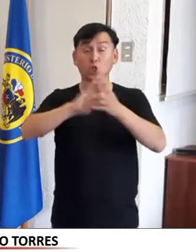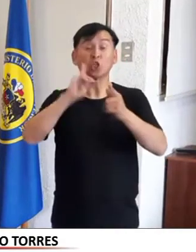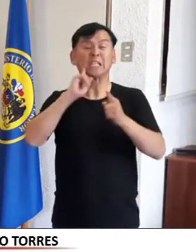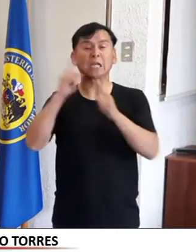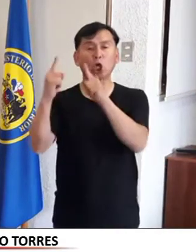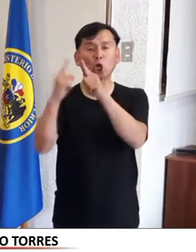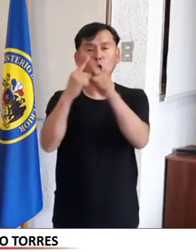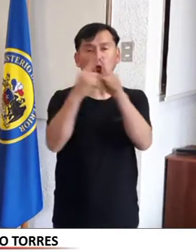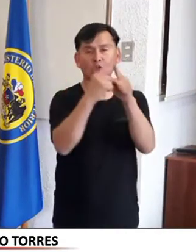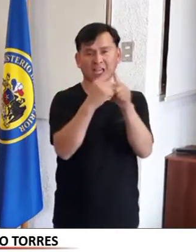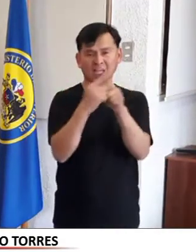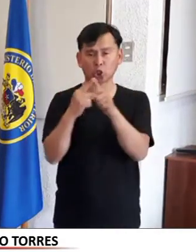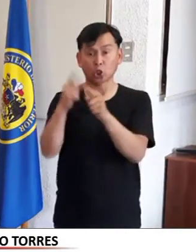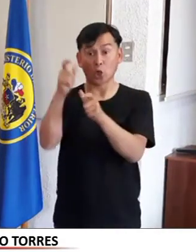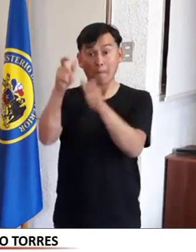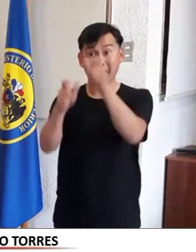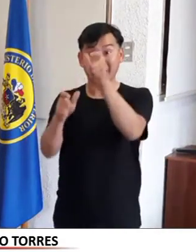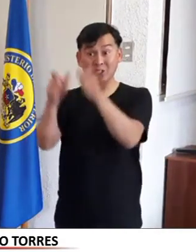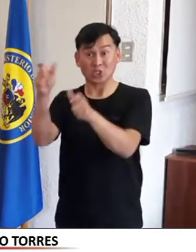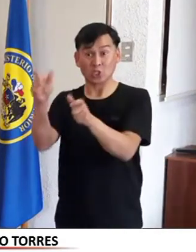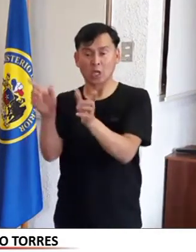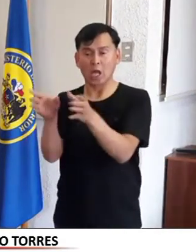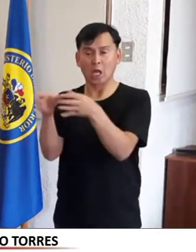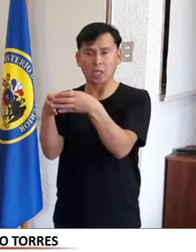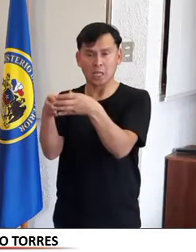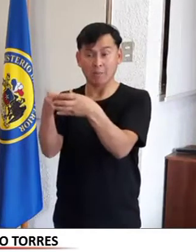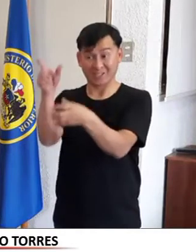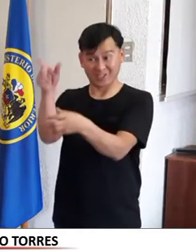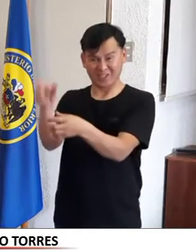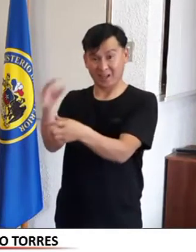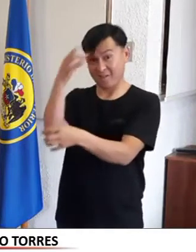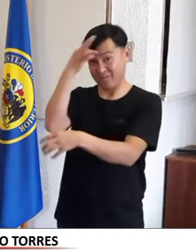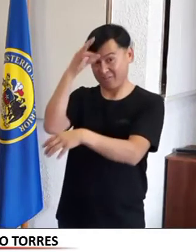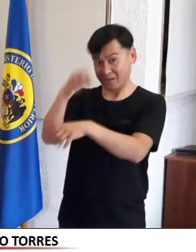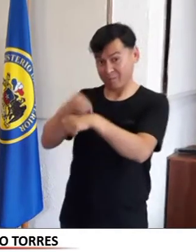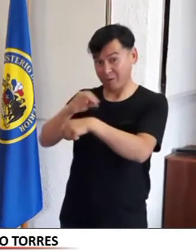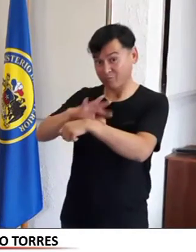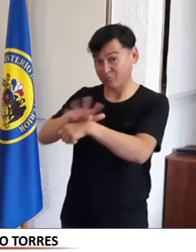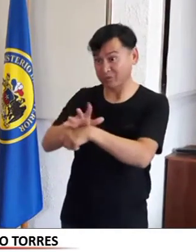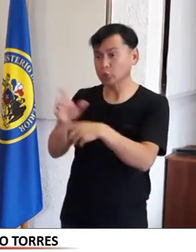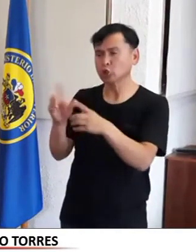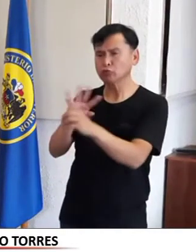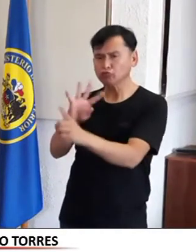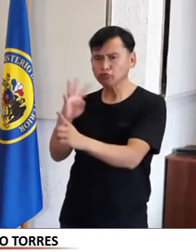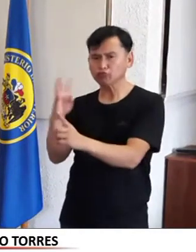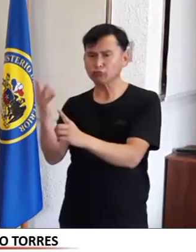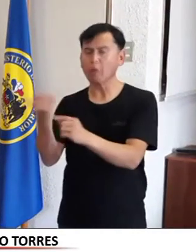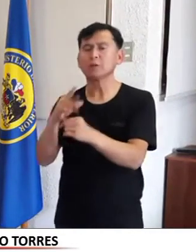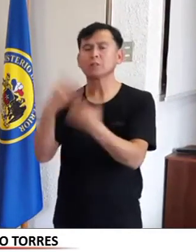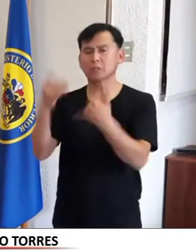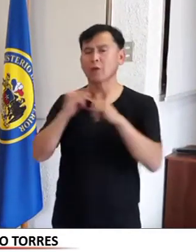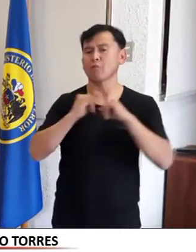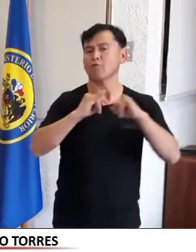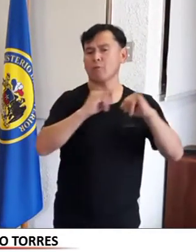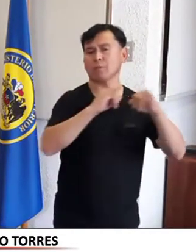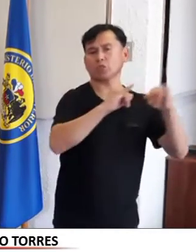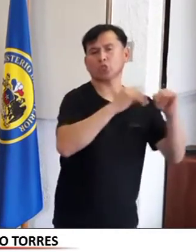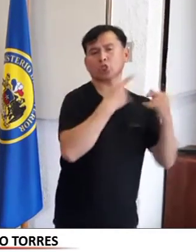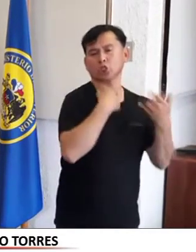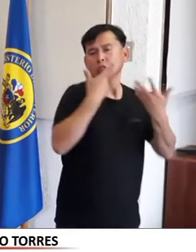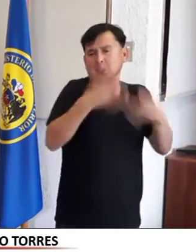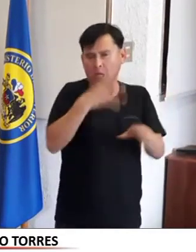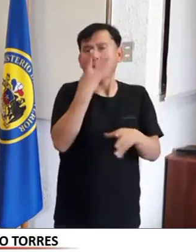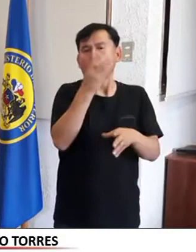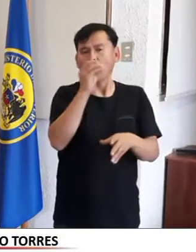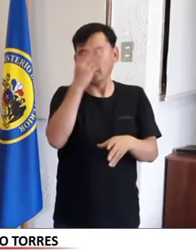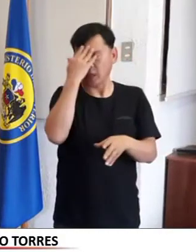contacto estrecho del personal, de la persona que está por COVID positivo, fueron informados el tipo de cuarentena que deben